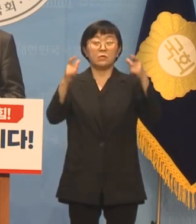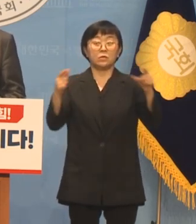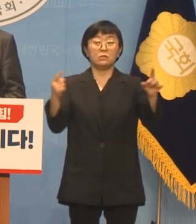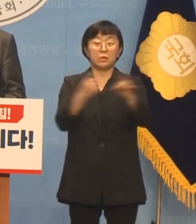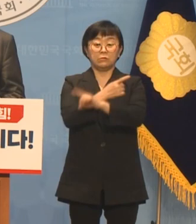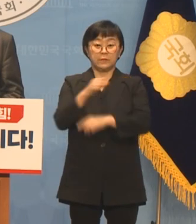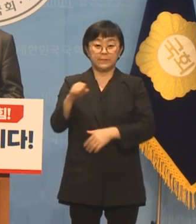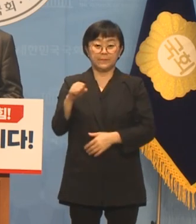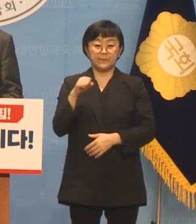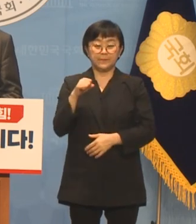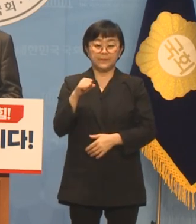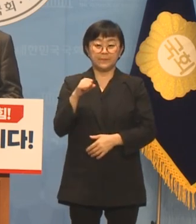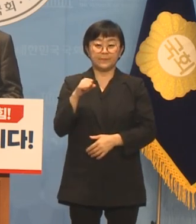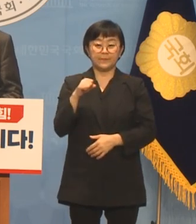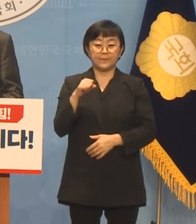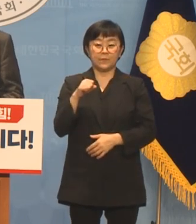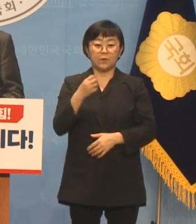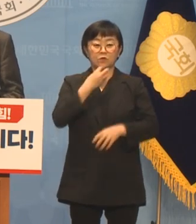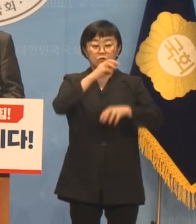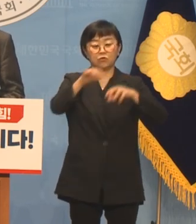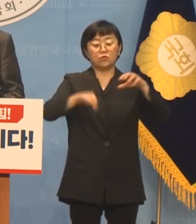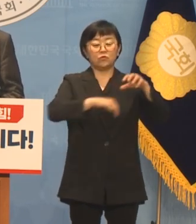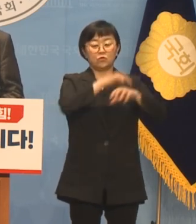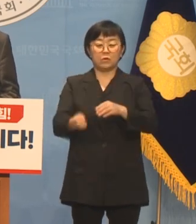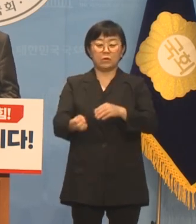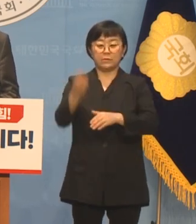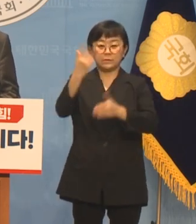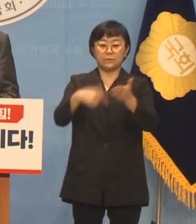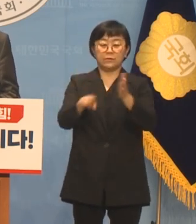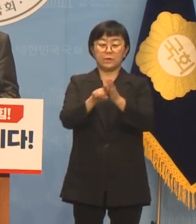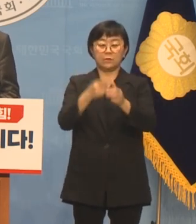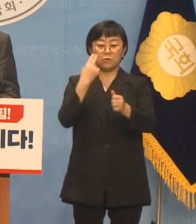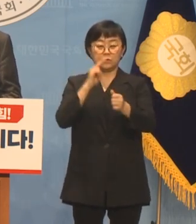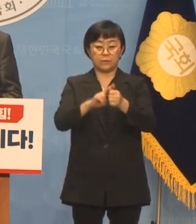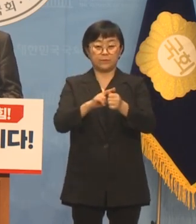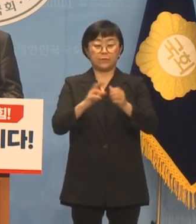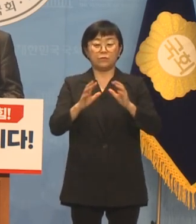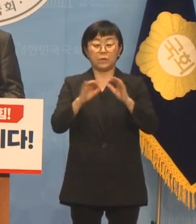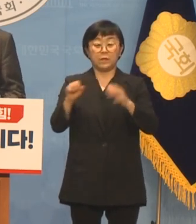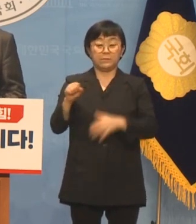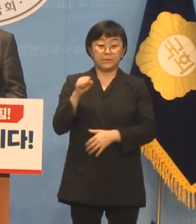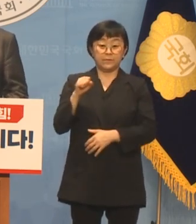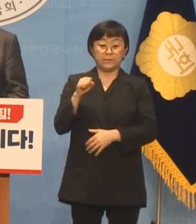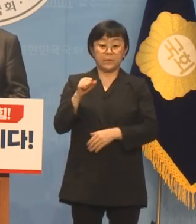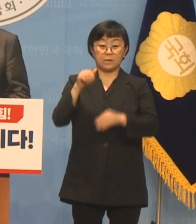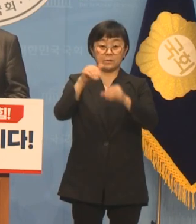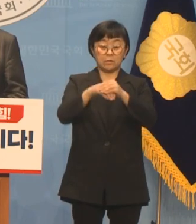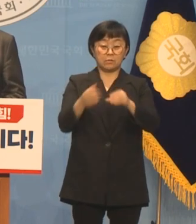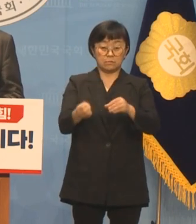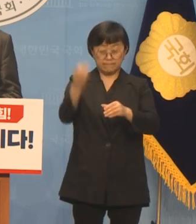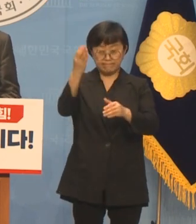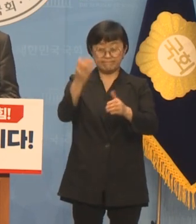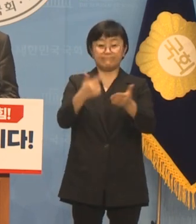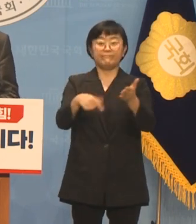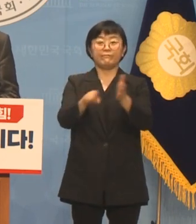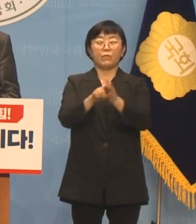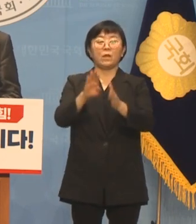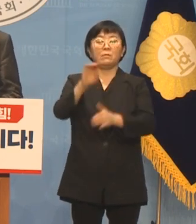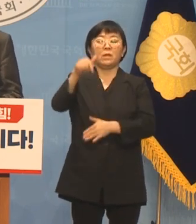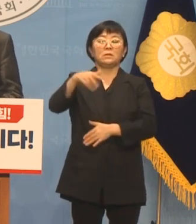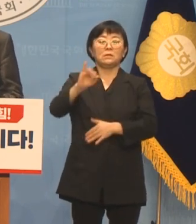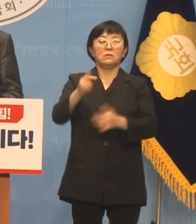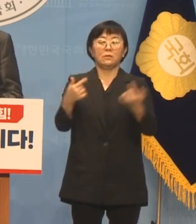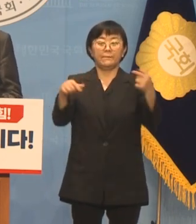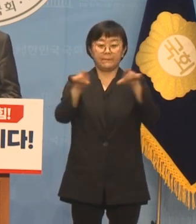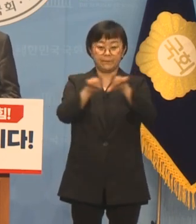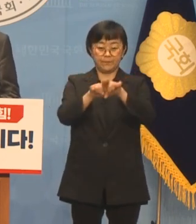힘, 수도 서울 압승을 위한 국민의힘 총선 승리를 박진과